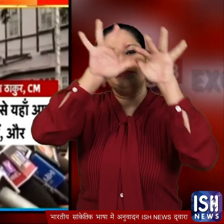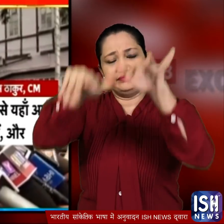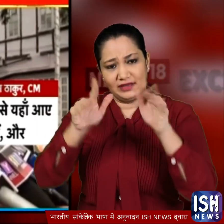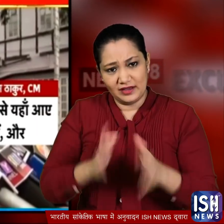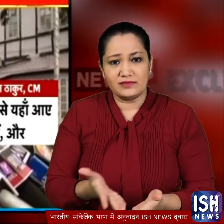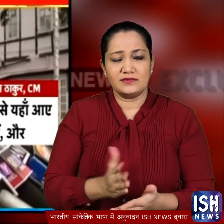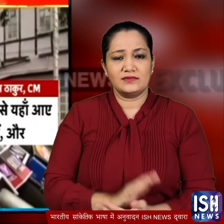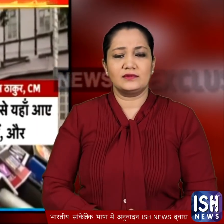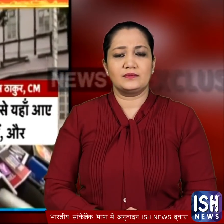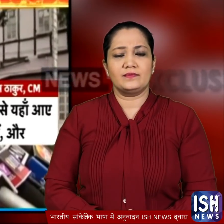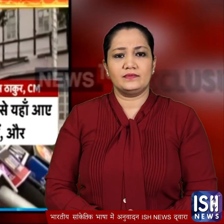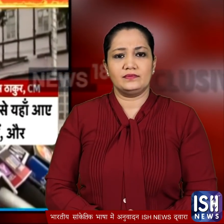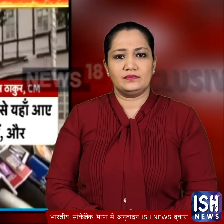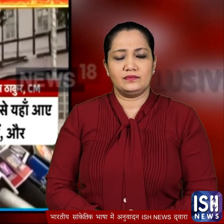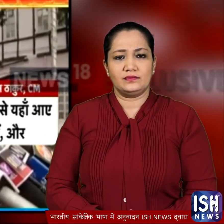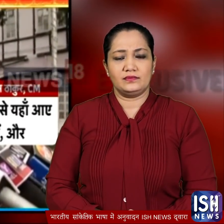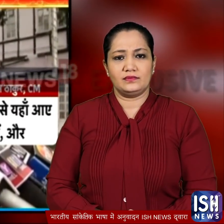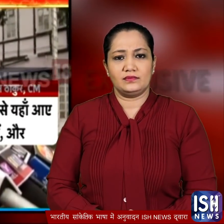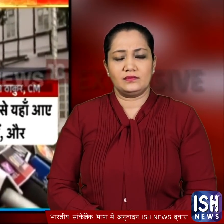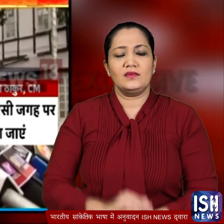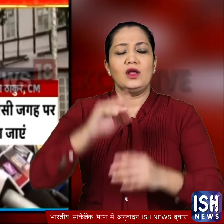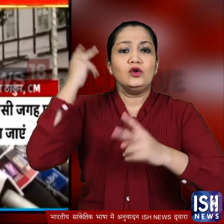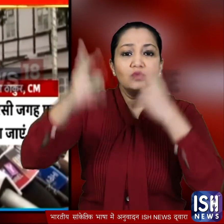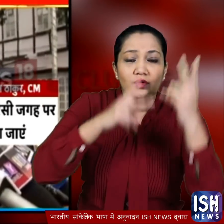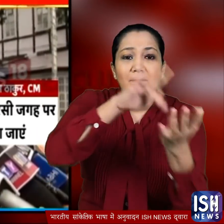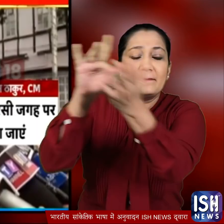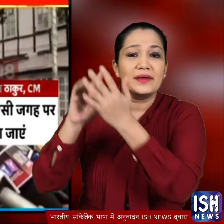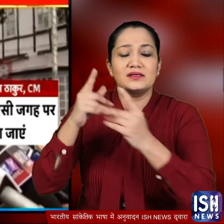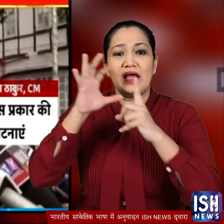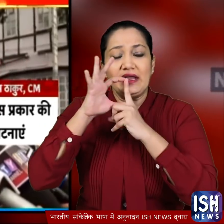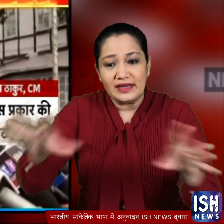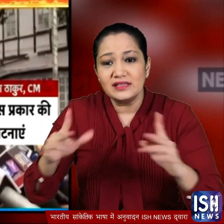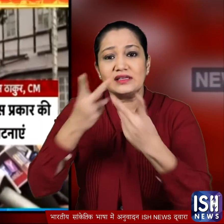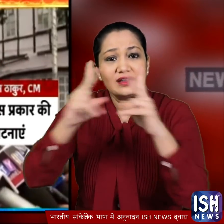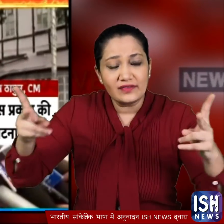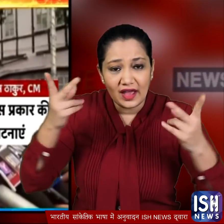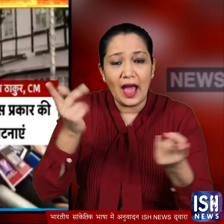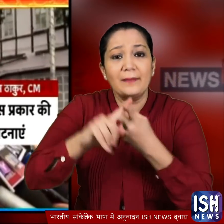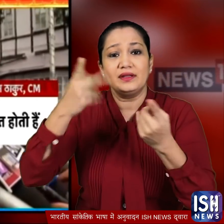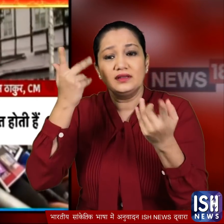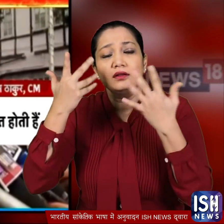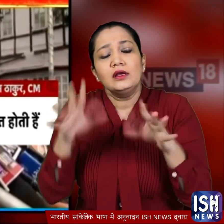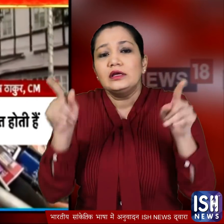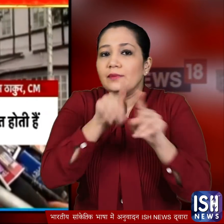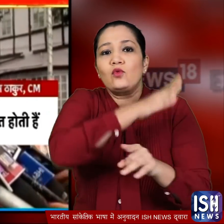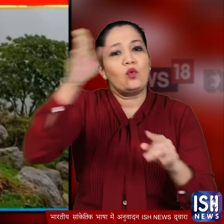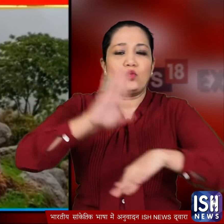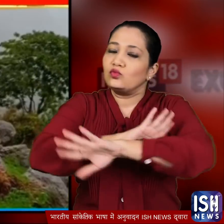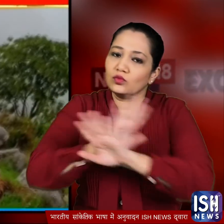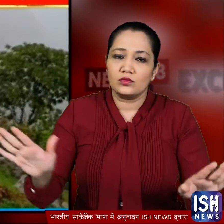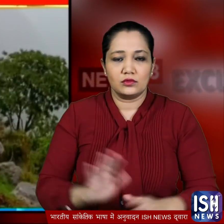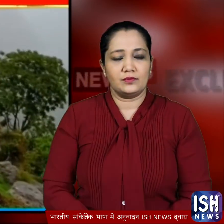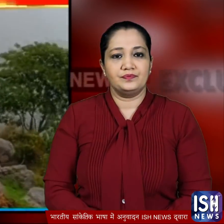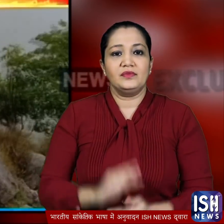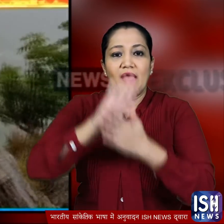से यहाँ आए हैं और टूरिस्ट ऐसी जगह ना जाएं जहां इस प्रकार की घटनाएं घटित होती हैं।